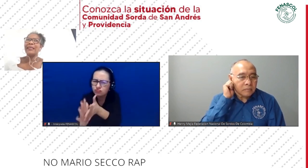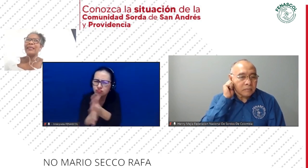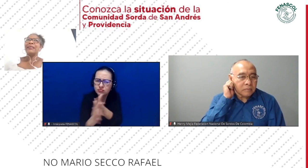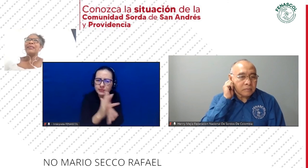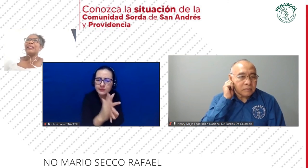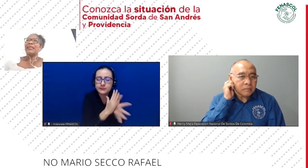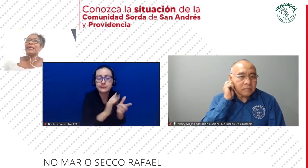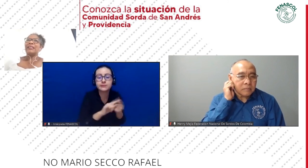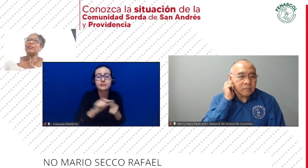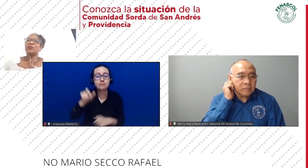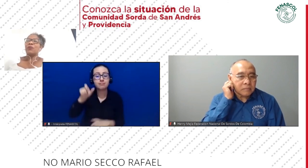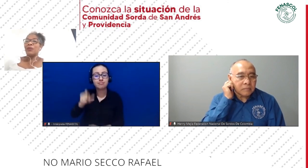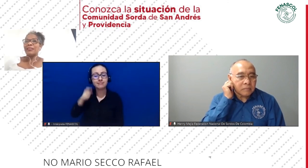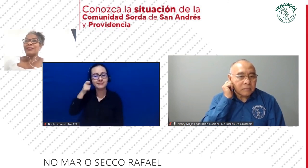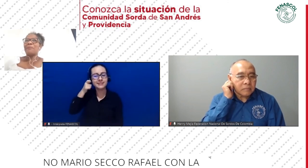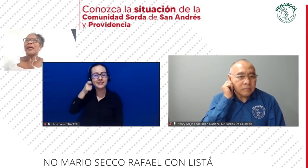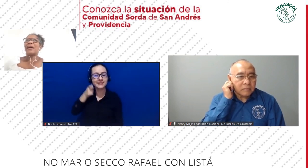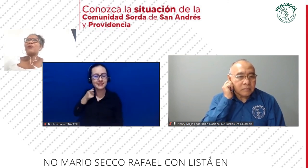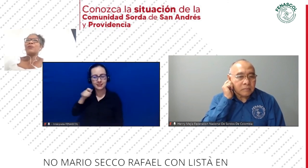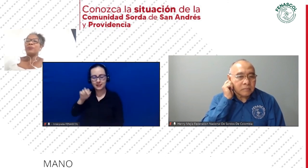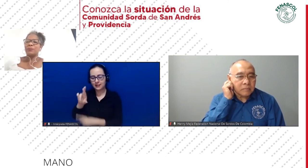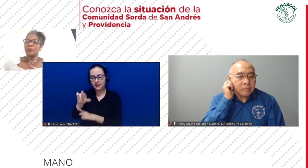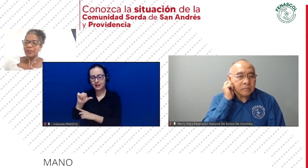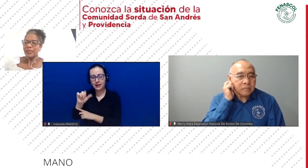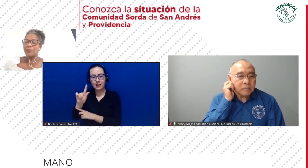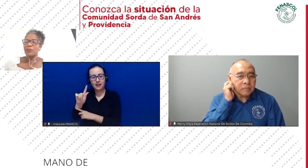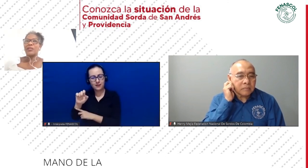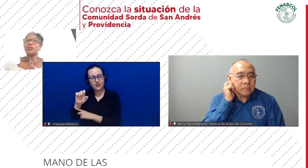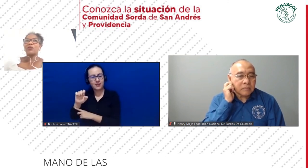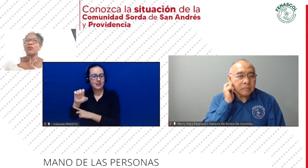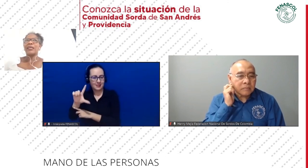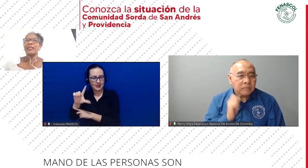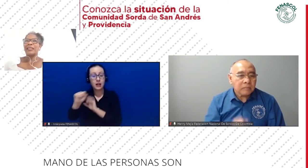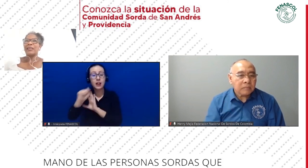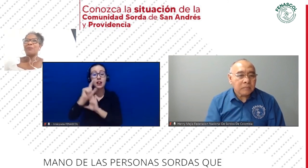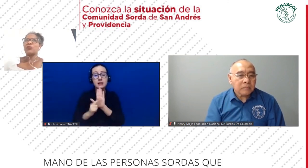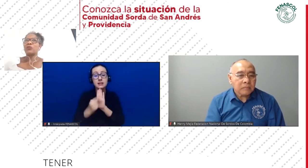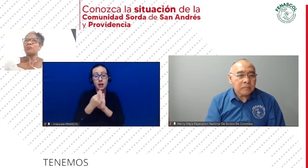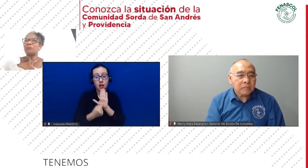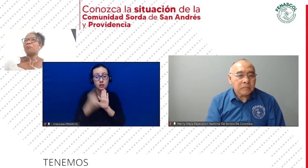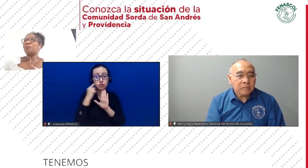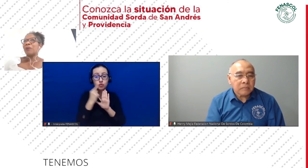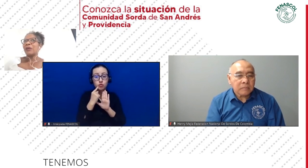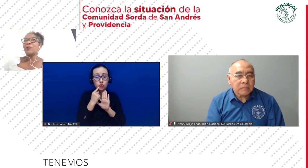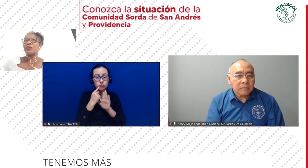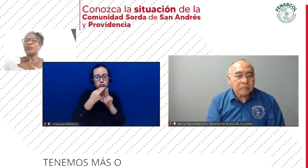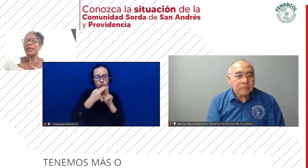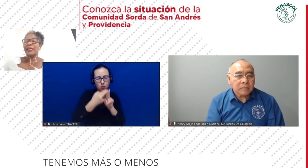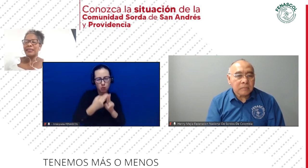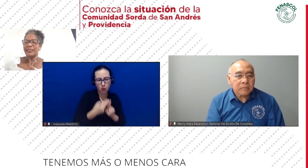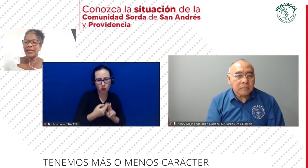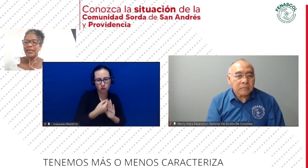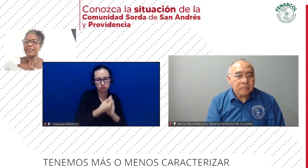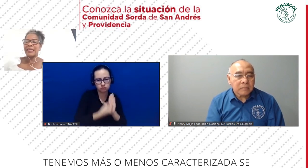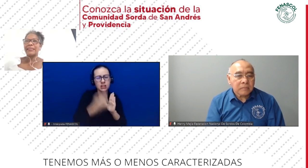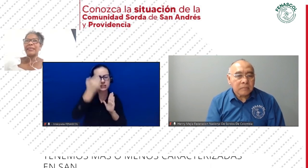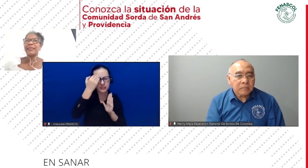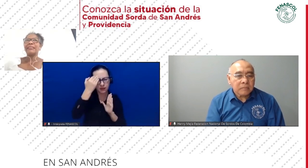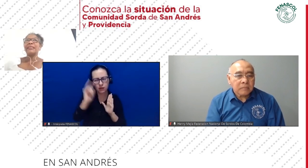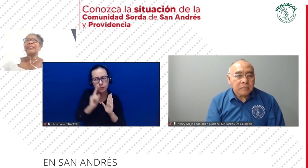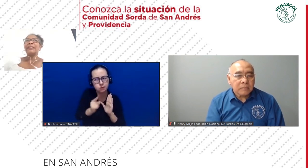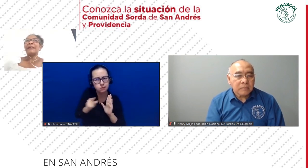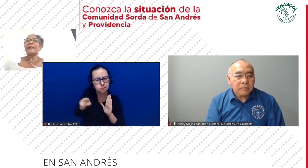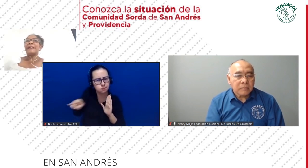rafael con lista en mano de las personas sordas que tenemos más o menos caracterizadas en san